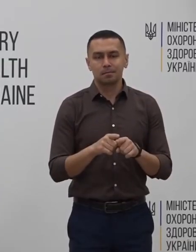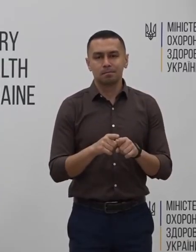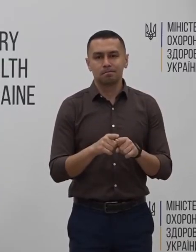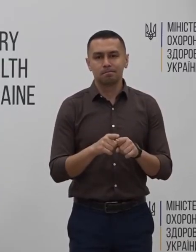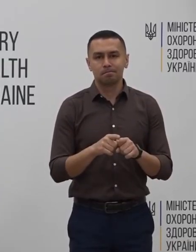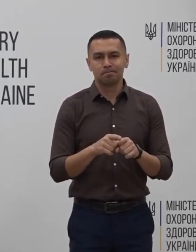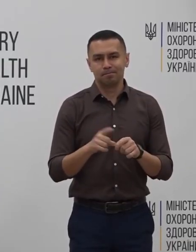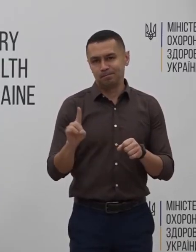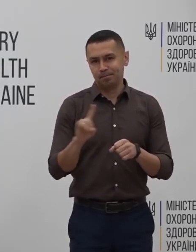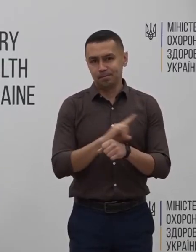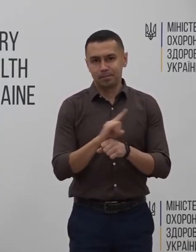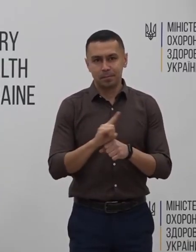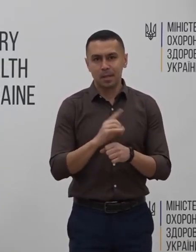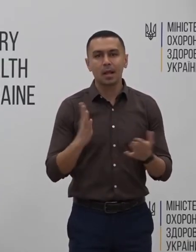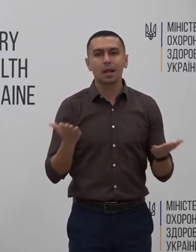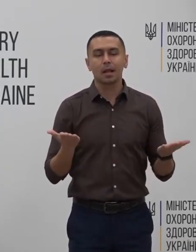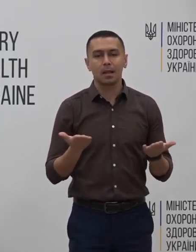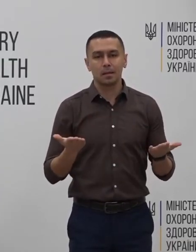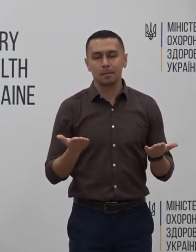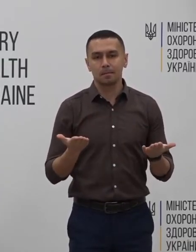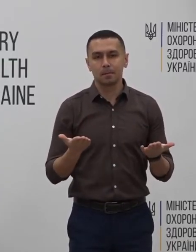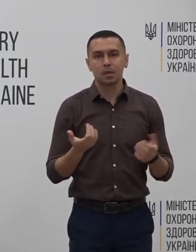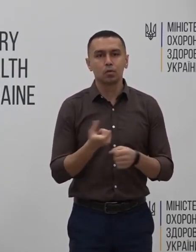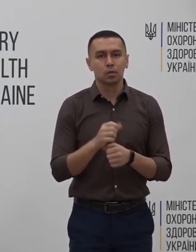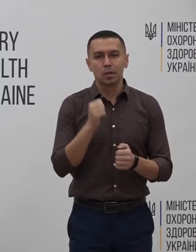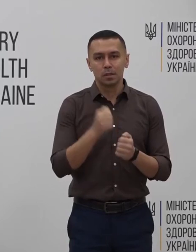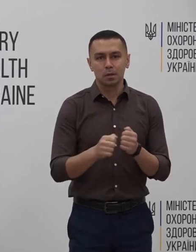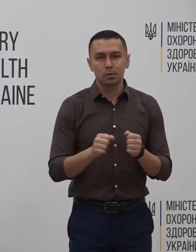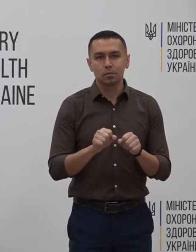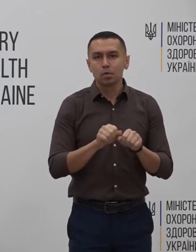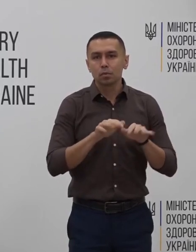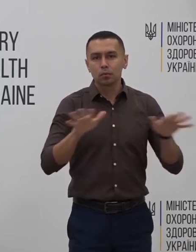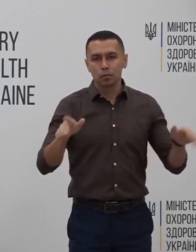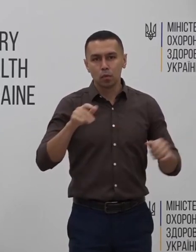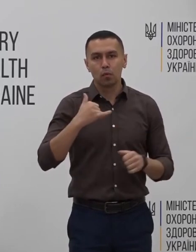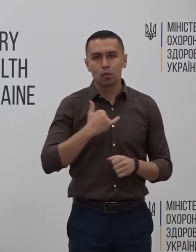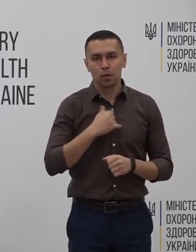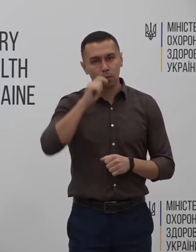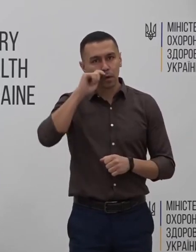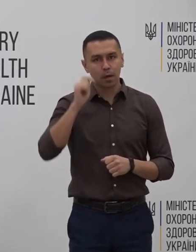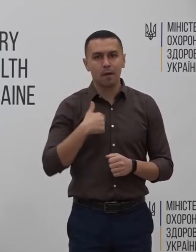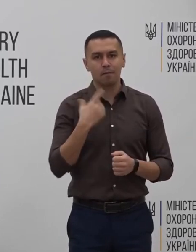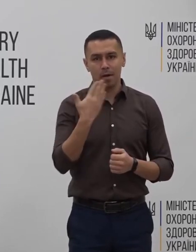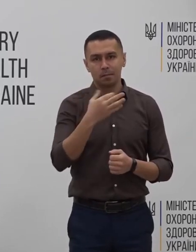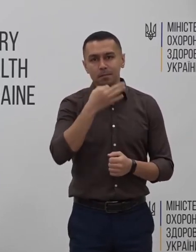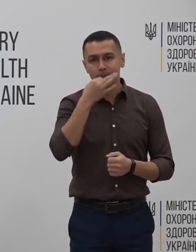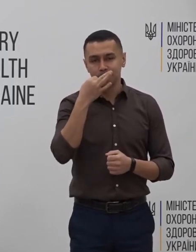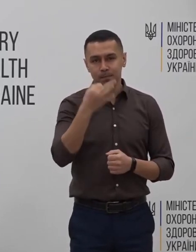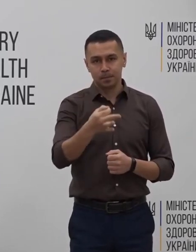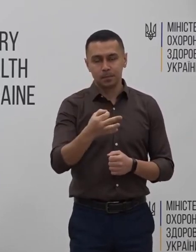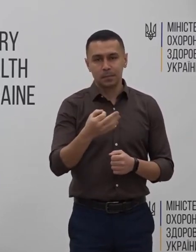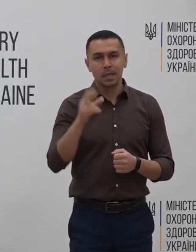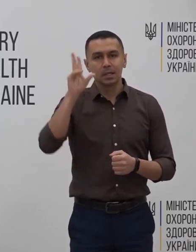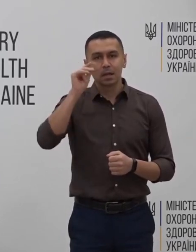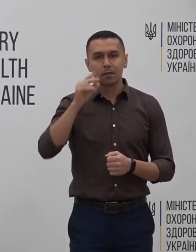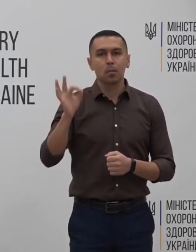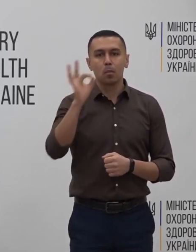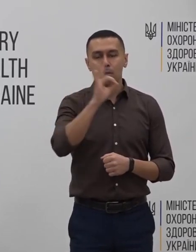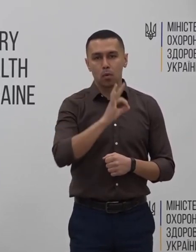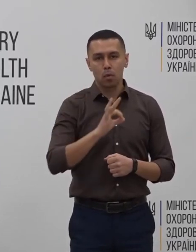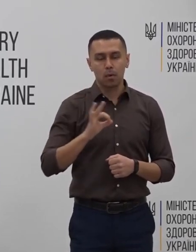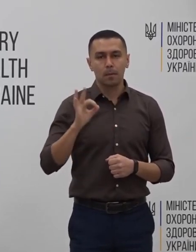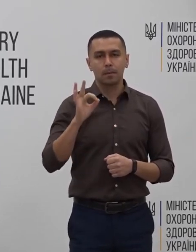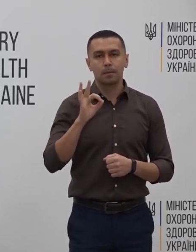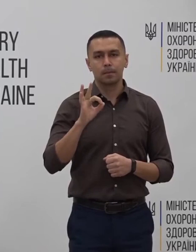Черговий фейк, який дуже часто розповсюджується в нашій країні. Я вам наведу цифри про